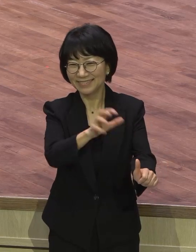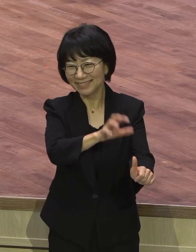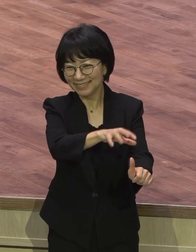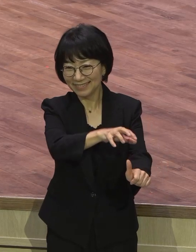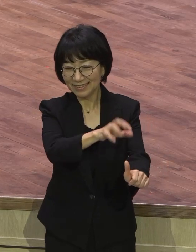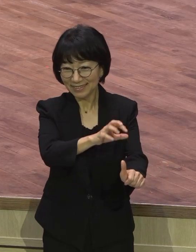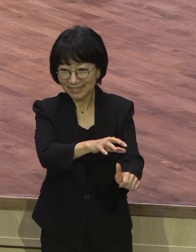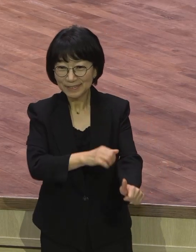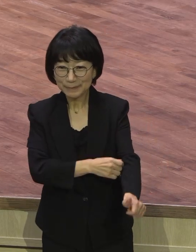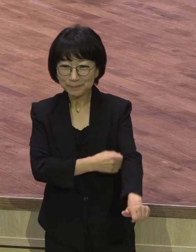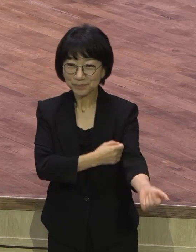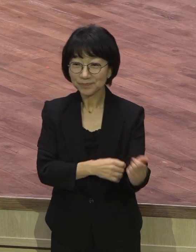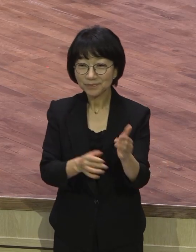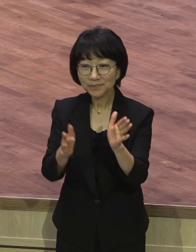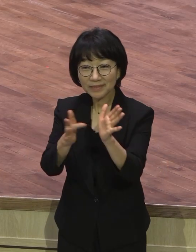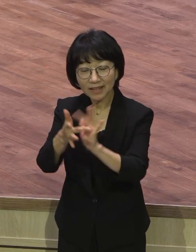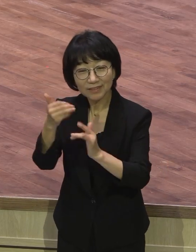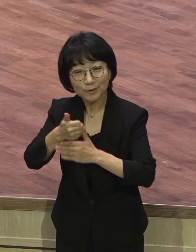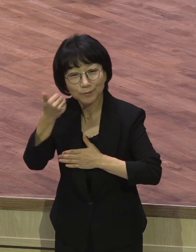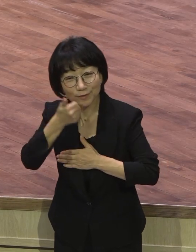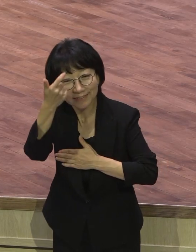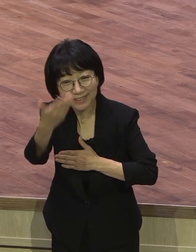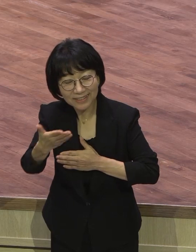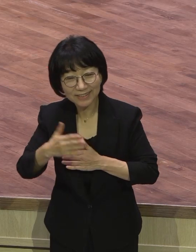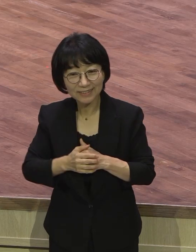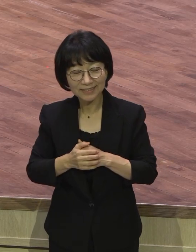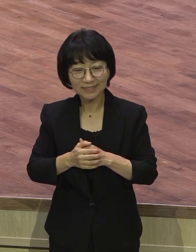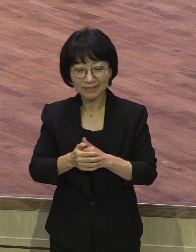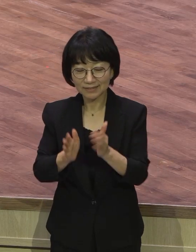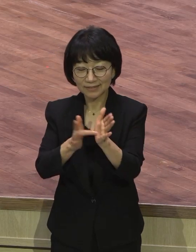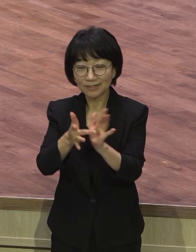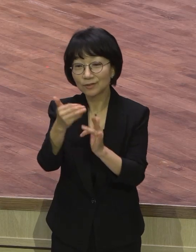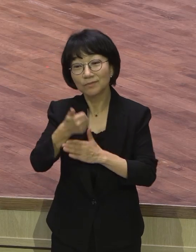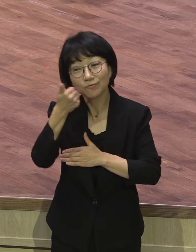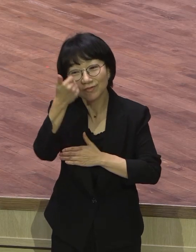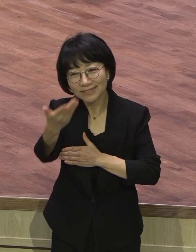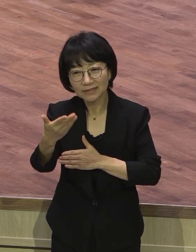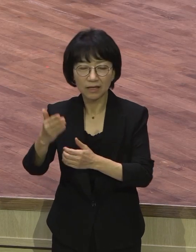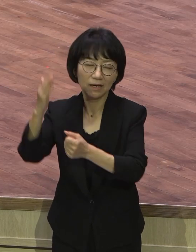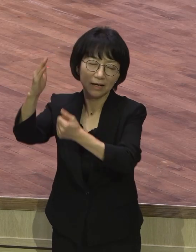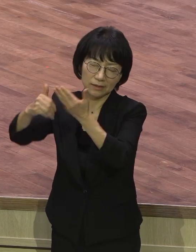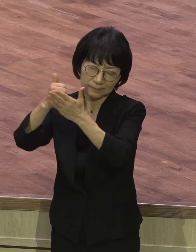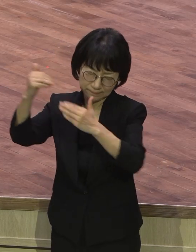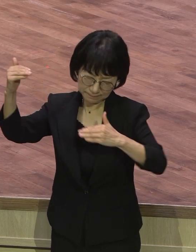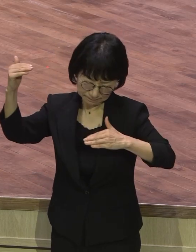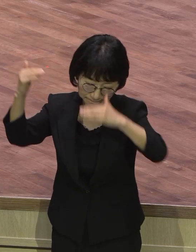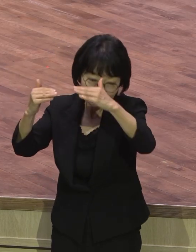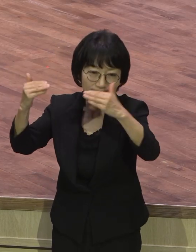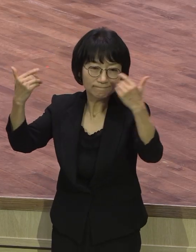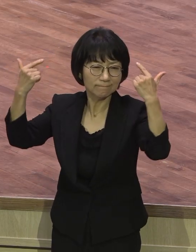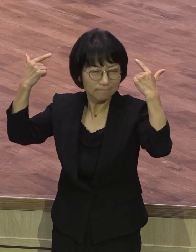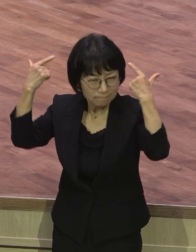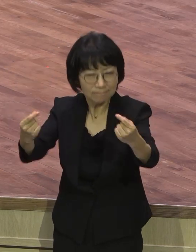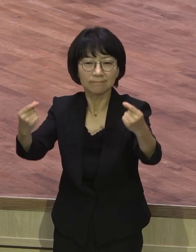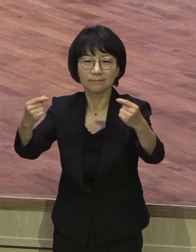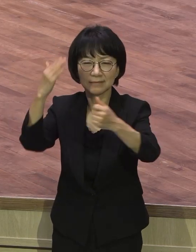예수님이 누구세요 여러분이 믿는 예수가 누구세요 하나님이십니다 그분이